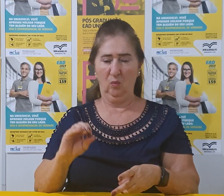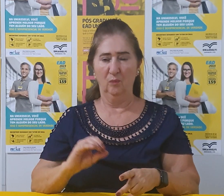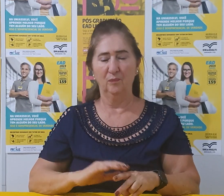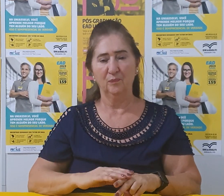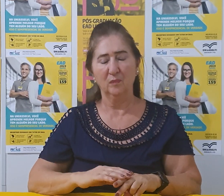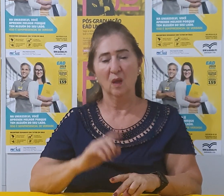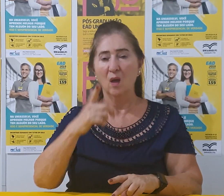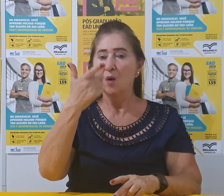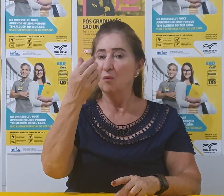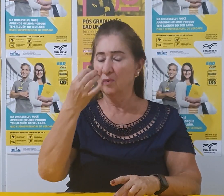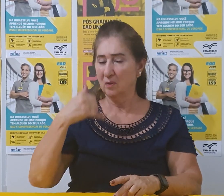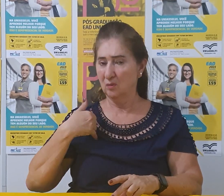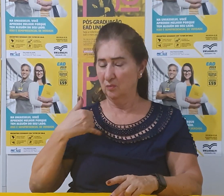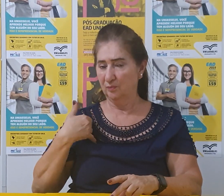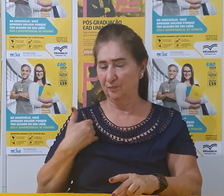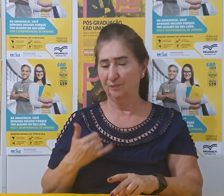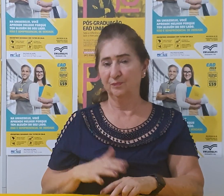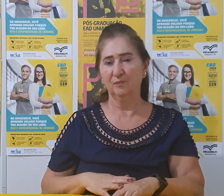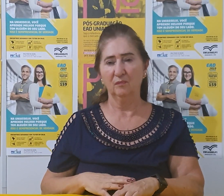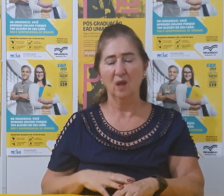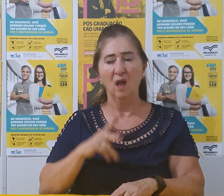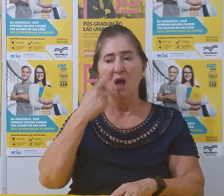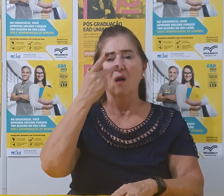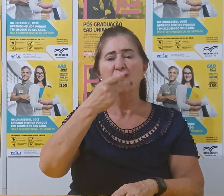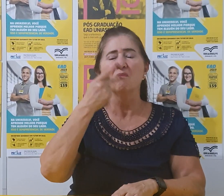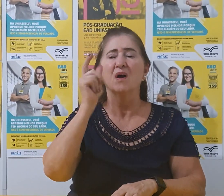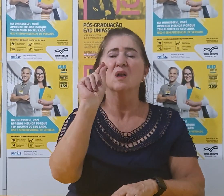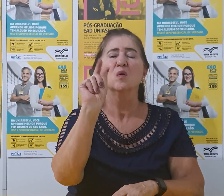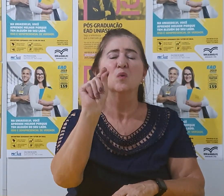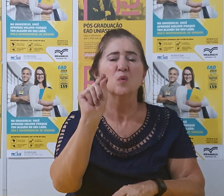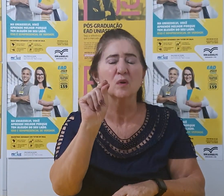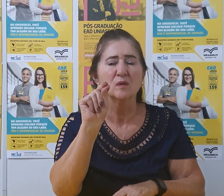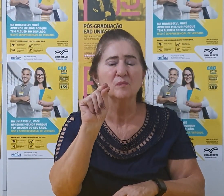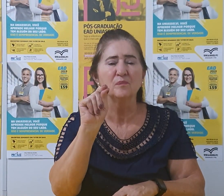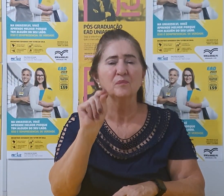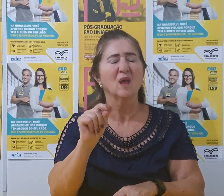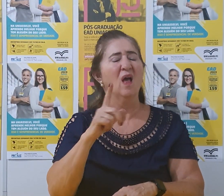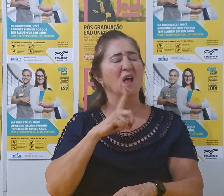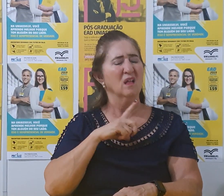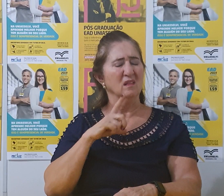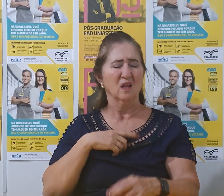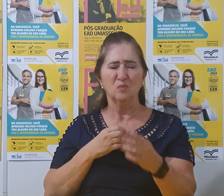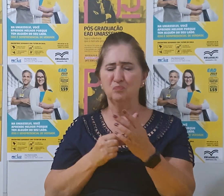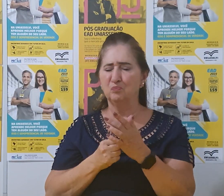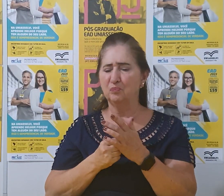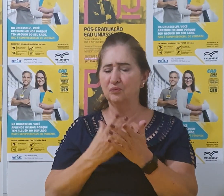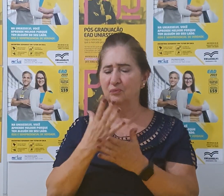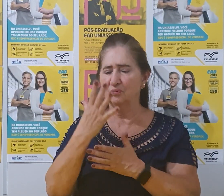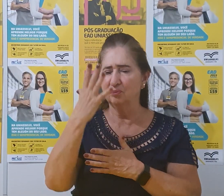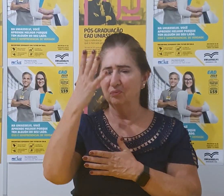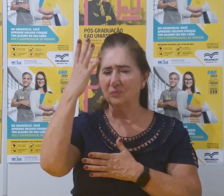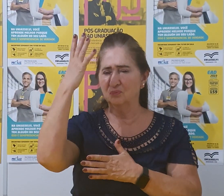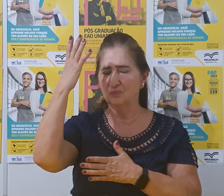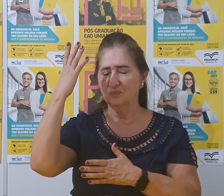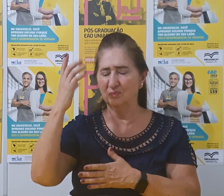20 anos, diz que teve e tem muitas dificuldades no ensino-aprendizagem até